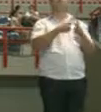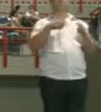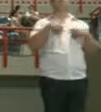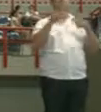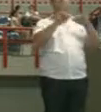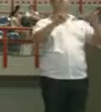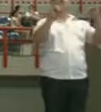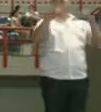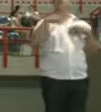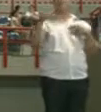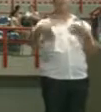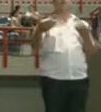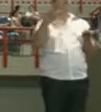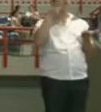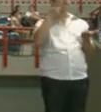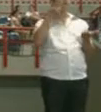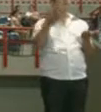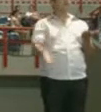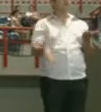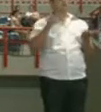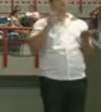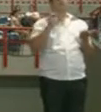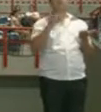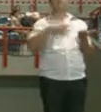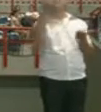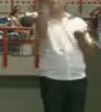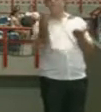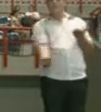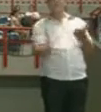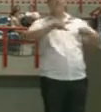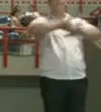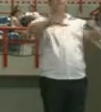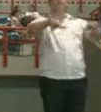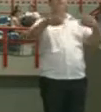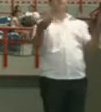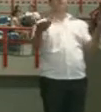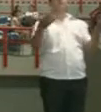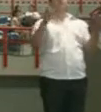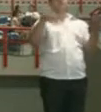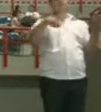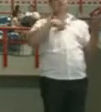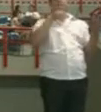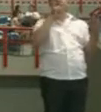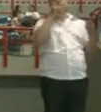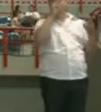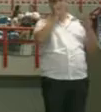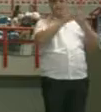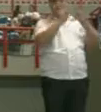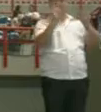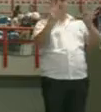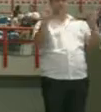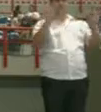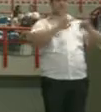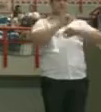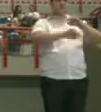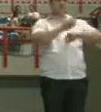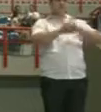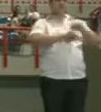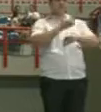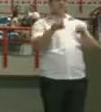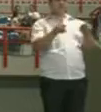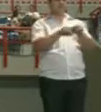remeter para o nosso Ceará, não é somente seca não, é cerca. É a cerca que separa os que têm